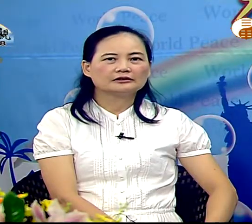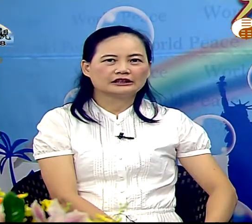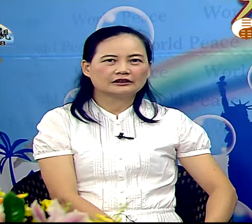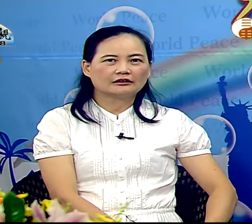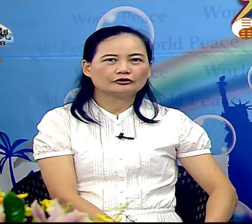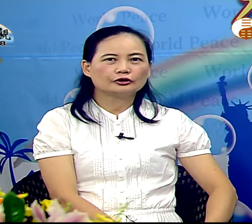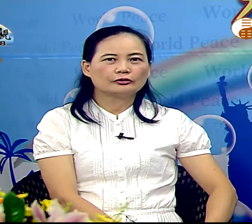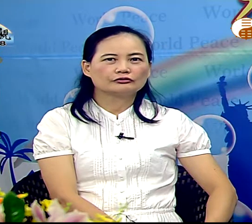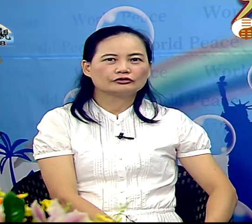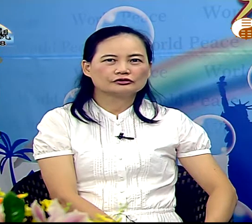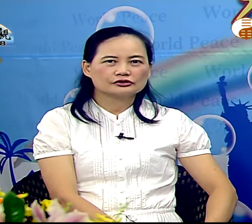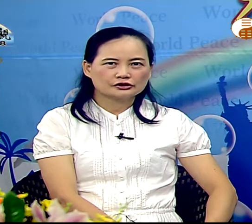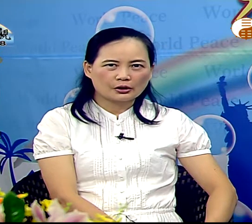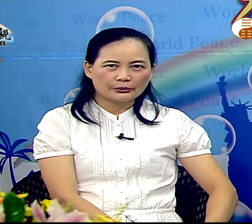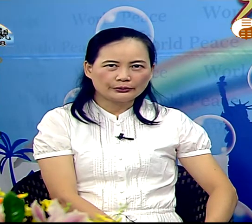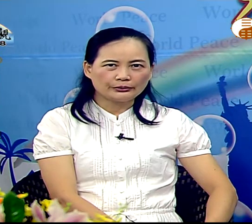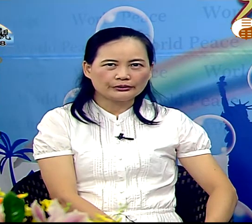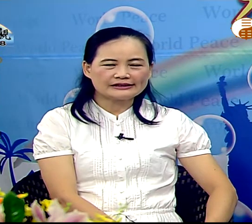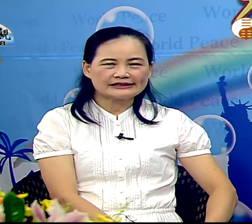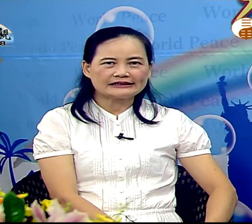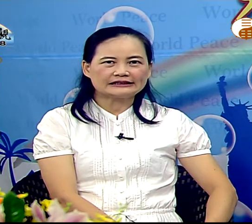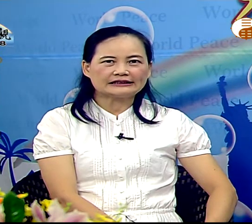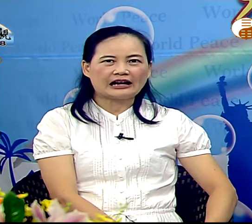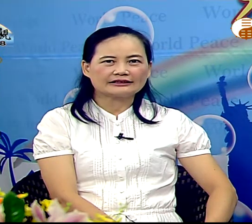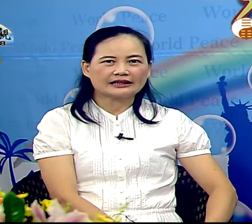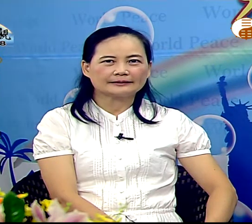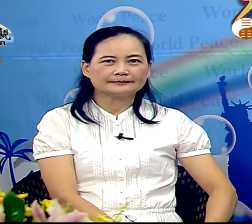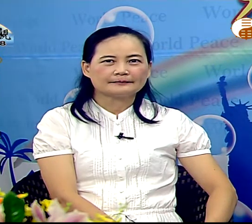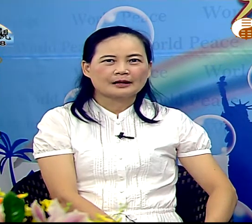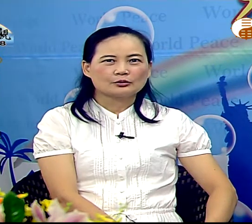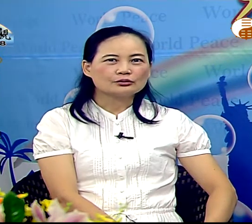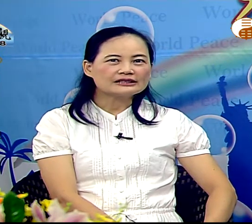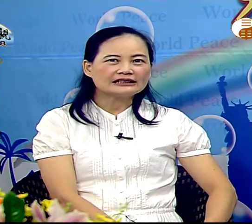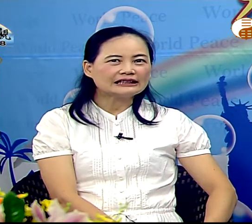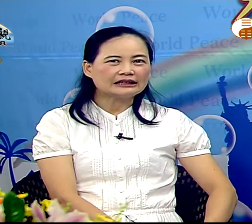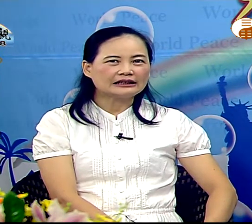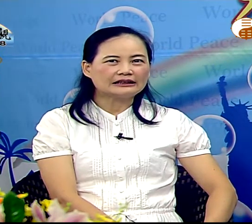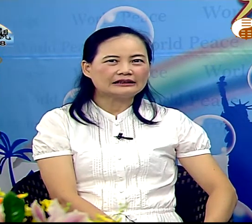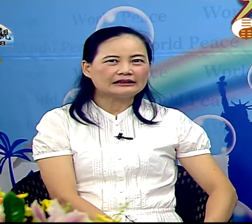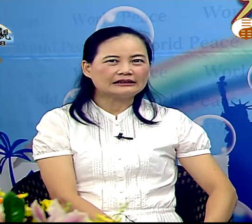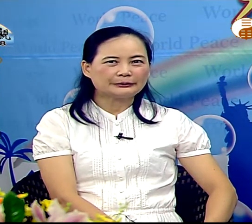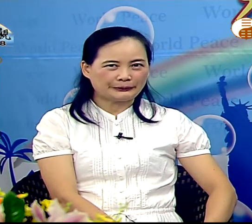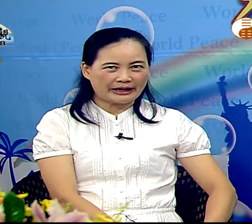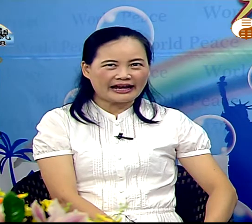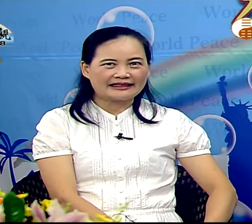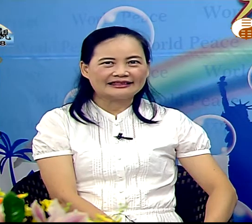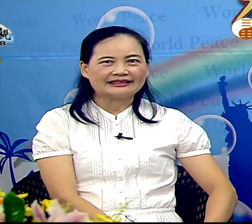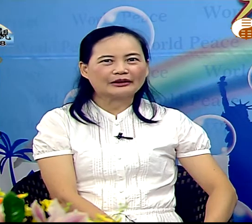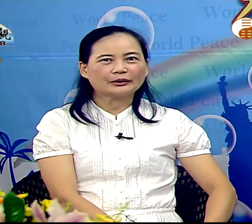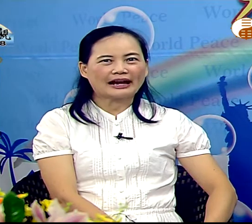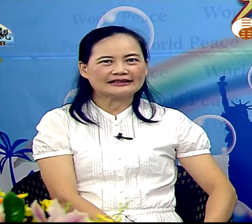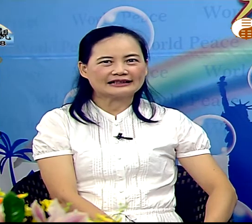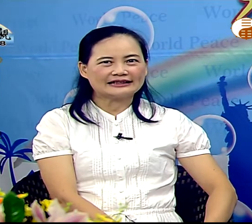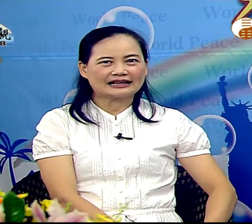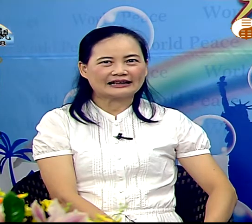能够用手语，是好像无声的语言，那对孩子来讲，他